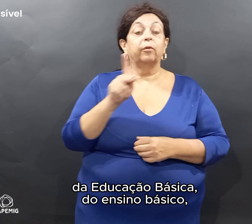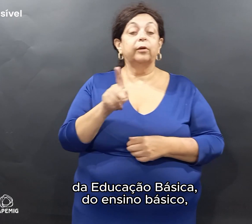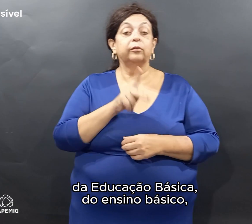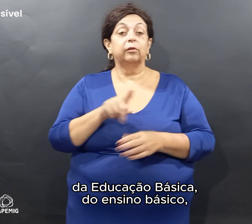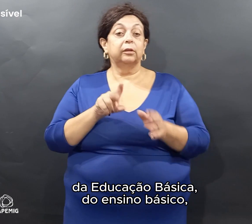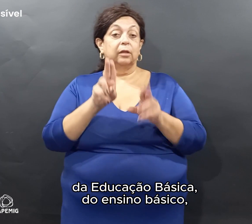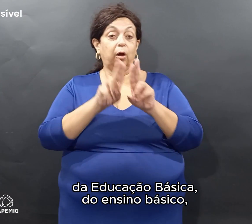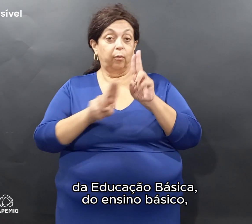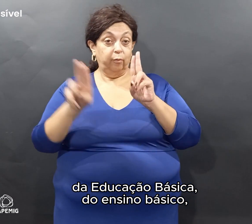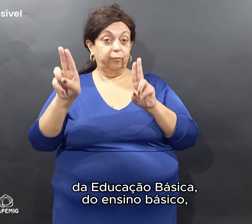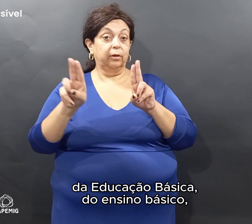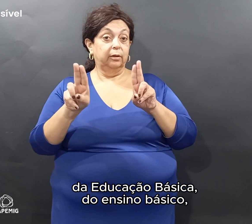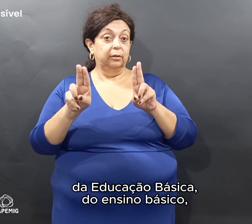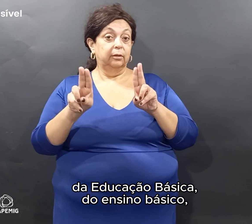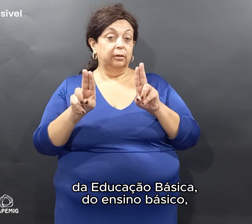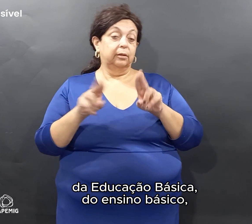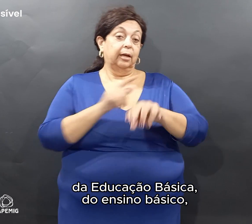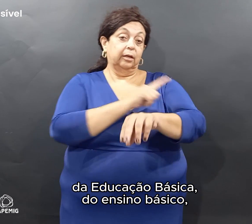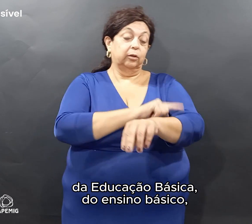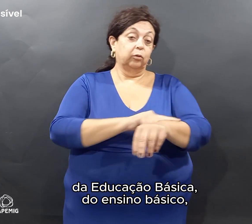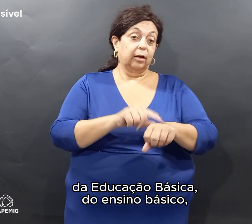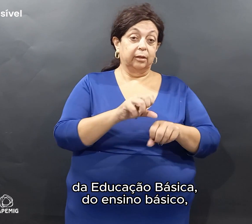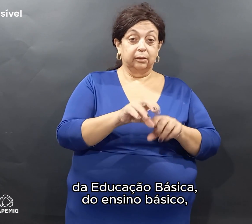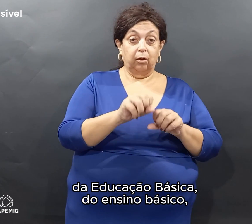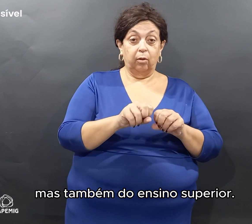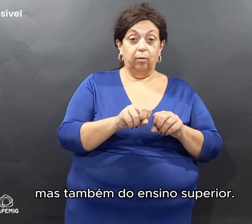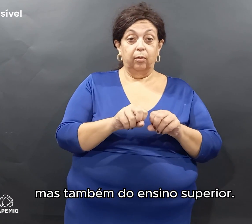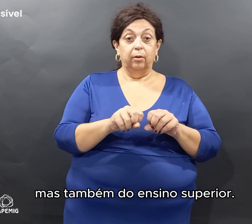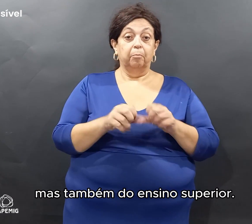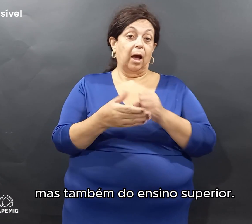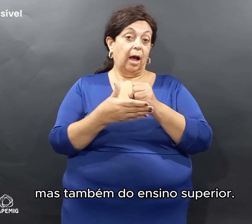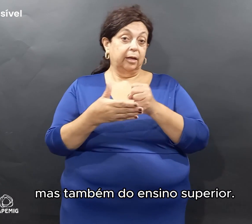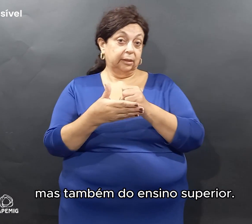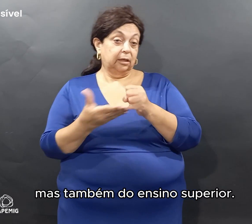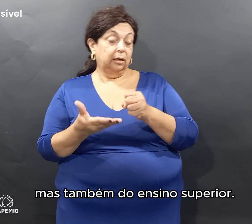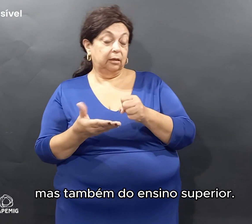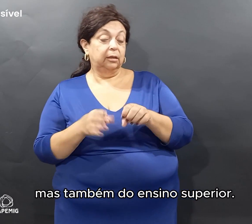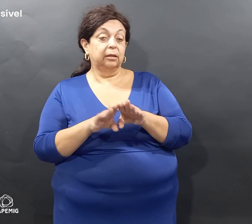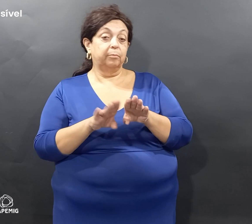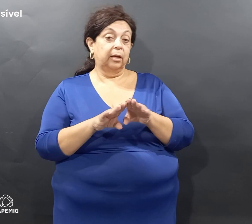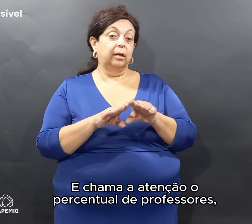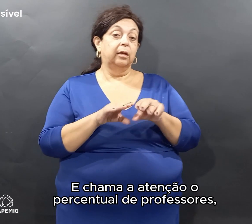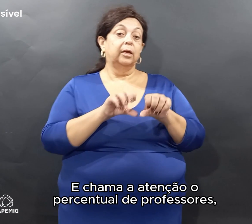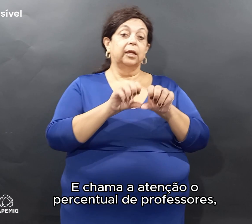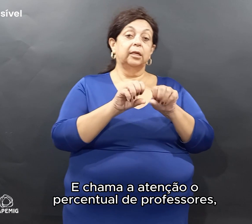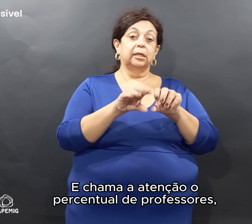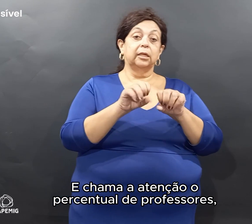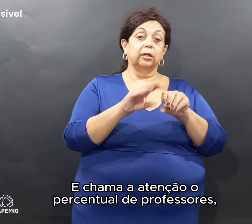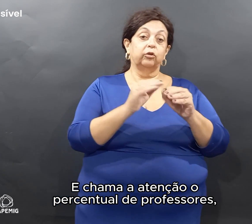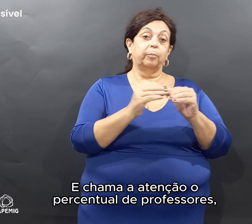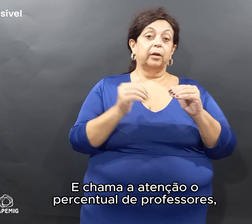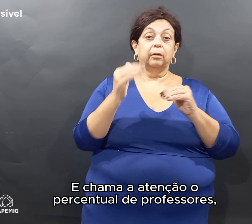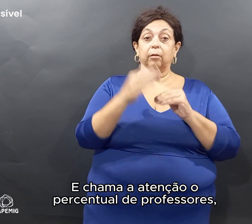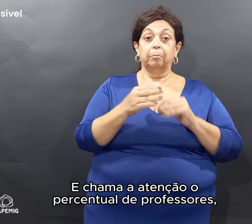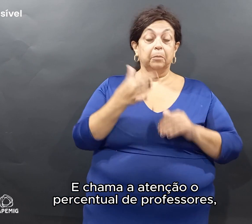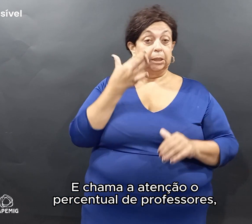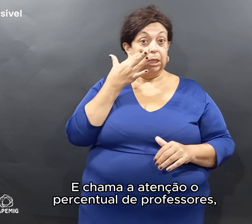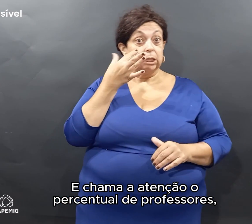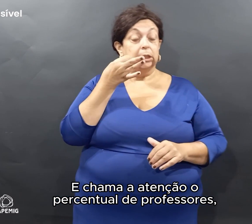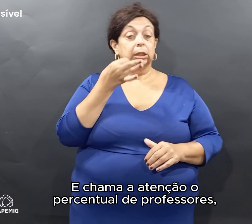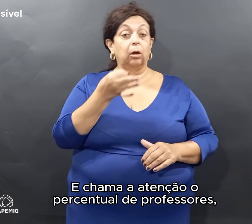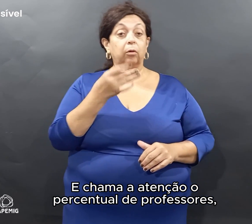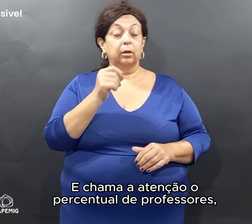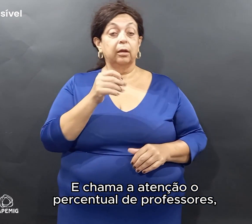da educação básica, né, do ensino básico, mas também do ensino superior. E chama a atenção